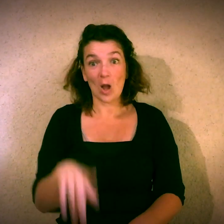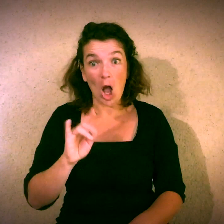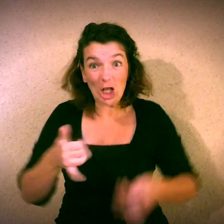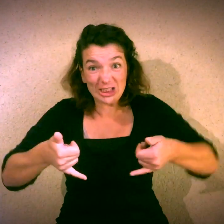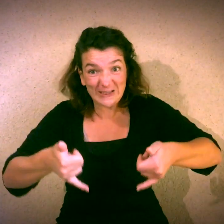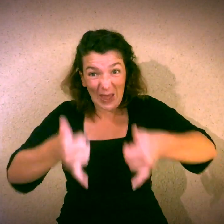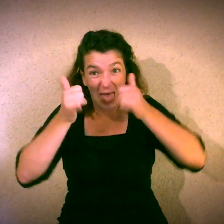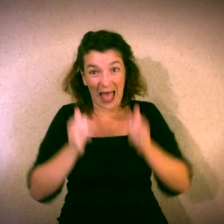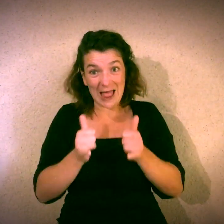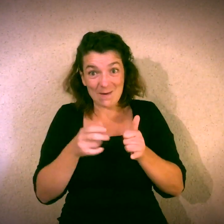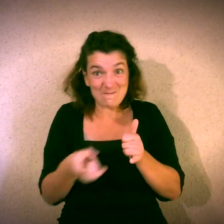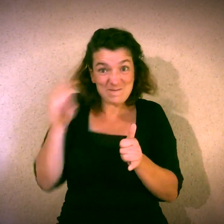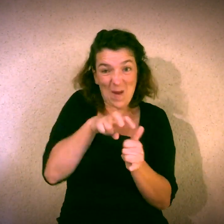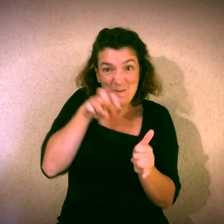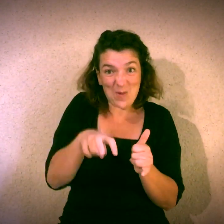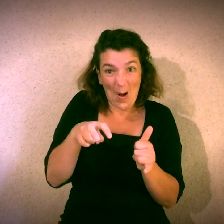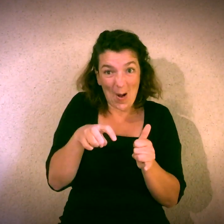Et tout ce qui flotte aussi.